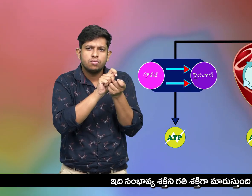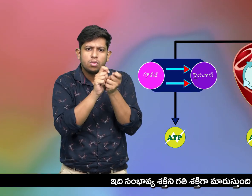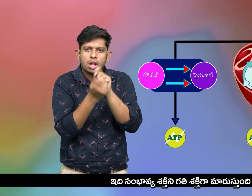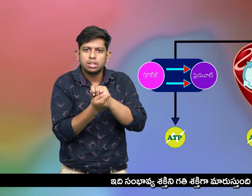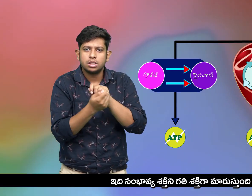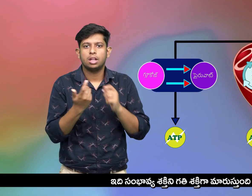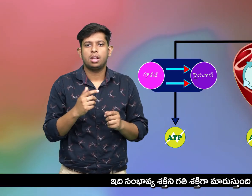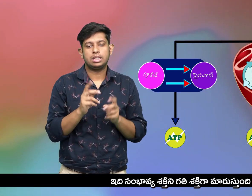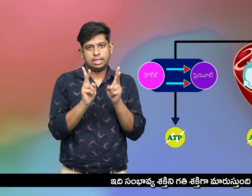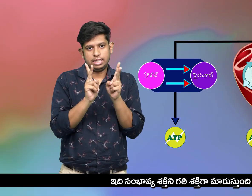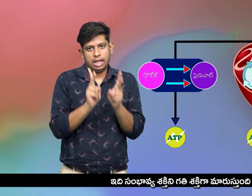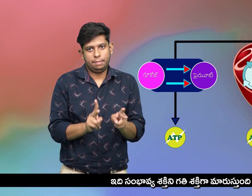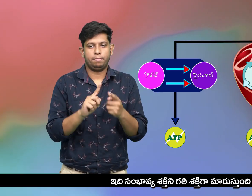శక్తిని గతిశక్తిగా మారుస్తుంది